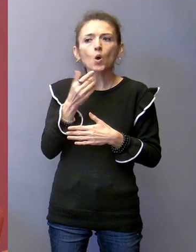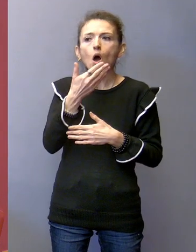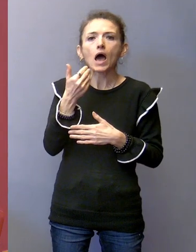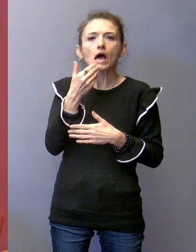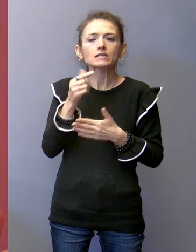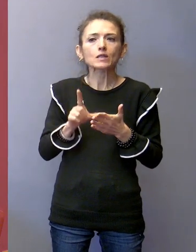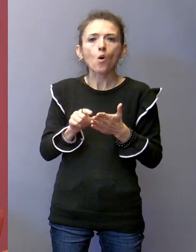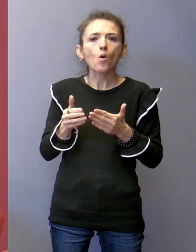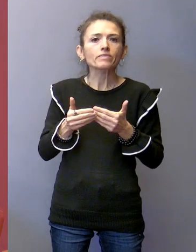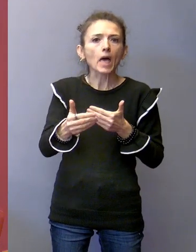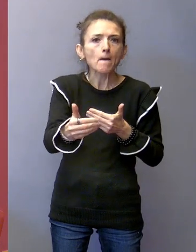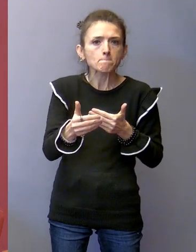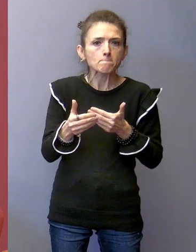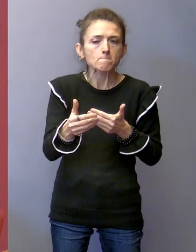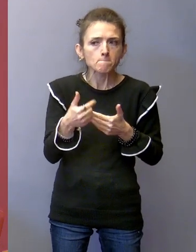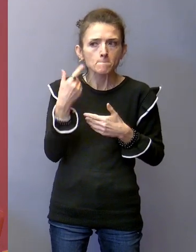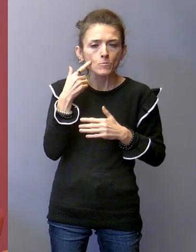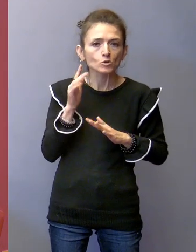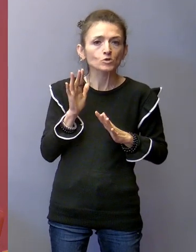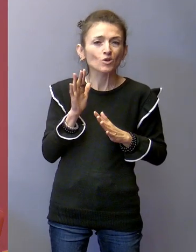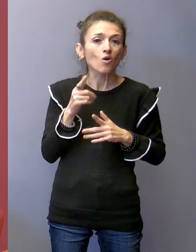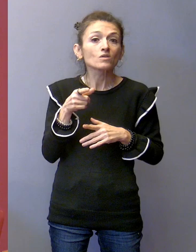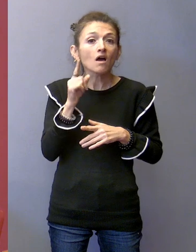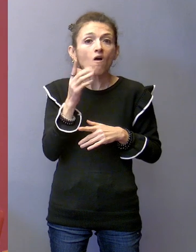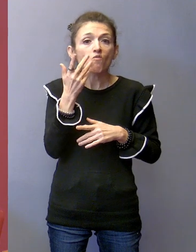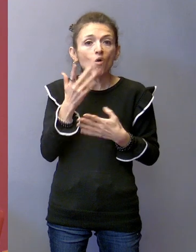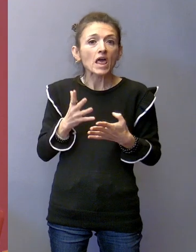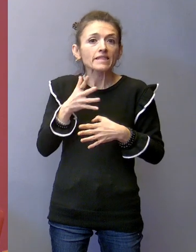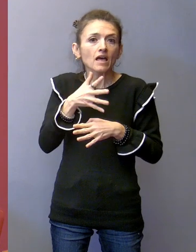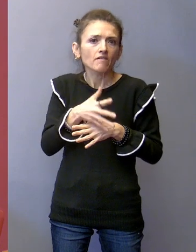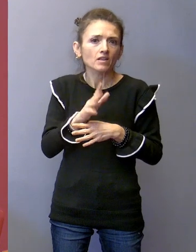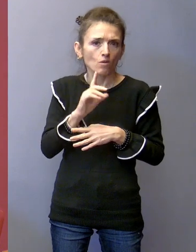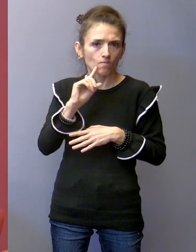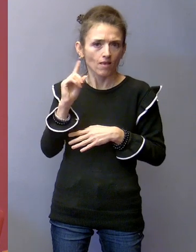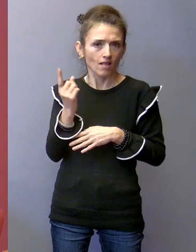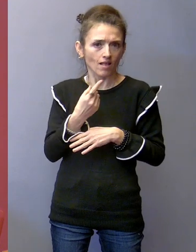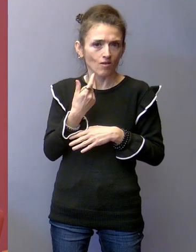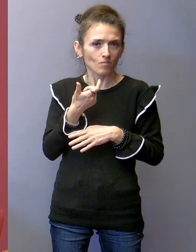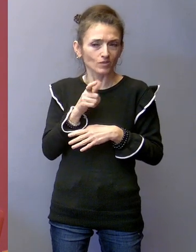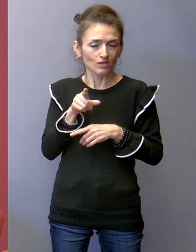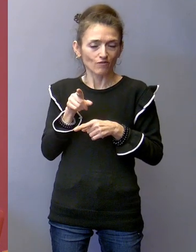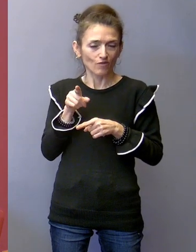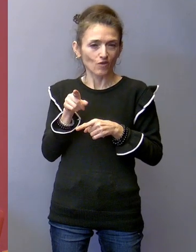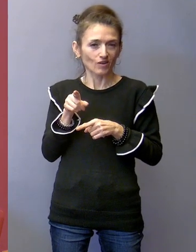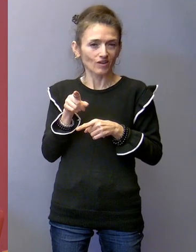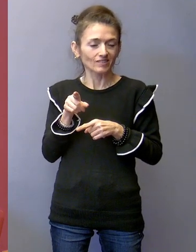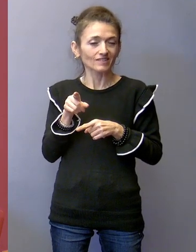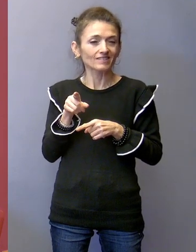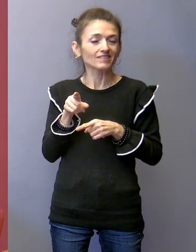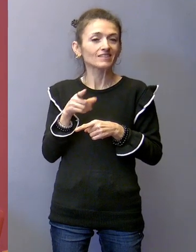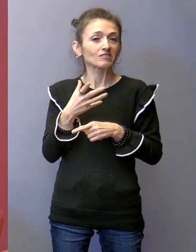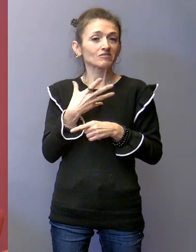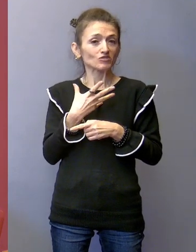l'assenza Cioè direi che se vuoi fare l'intervento Anche perché L'intervento è diciamo c'è qua